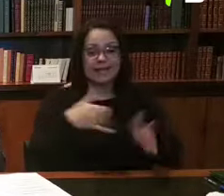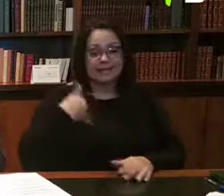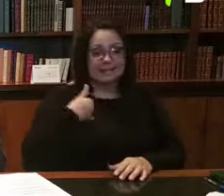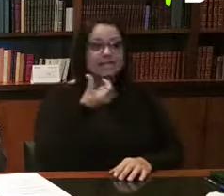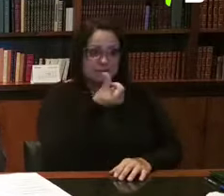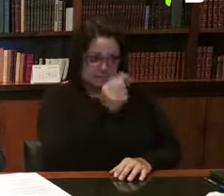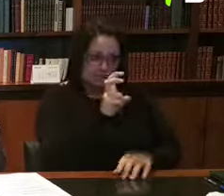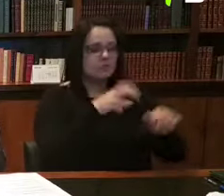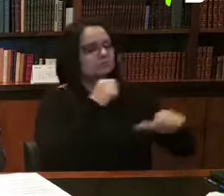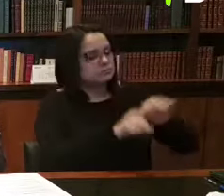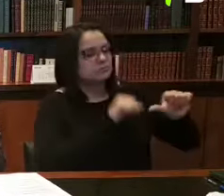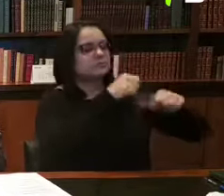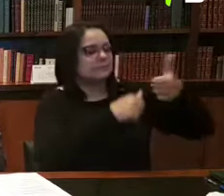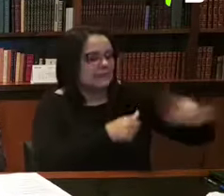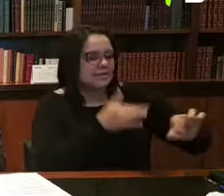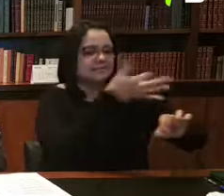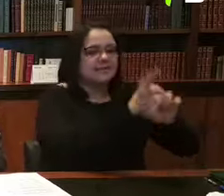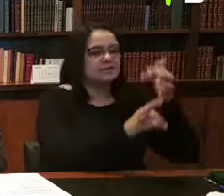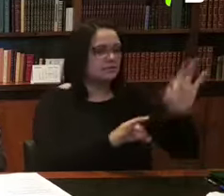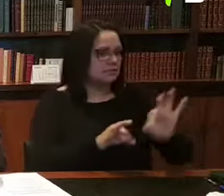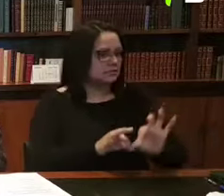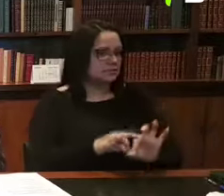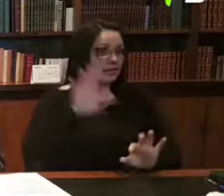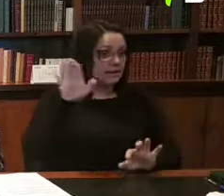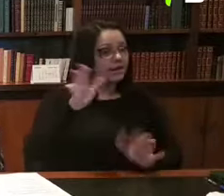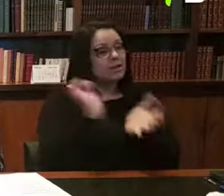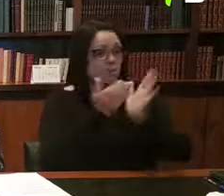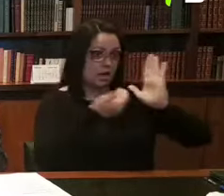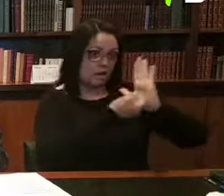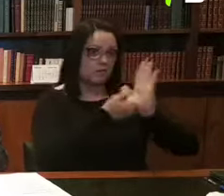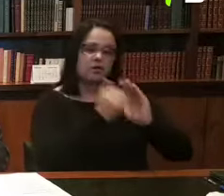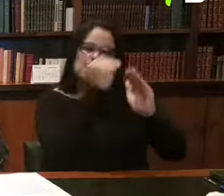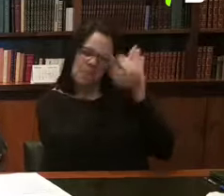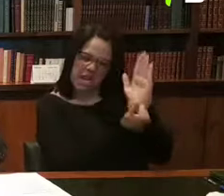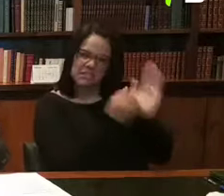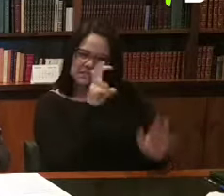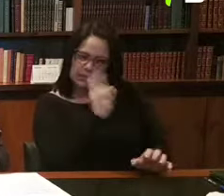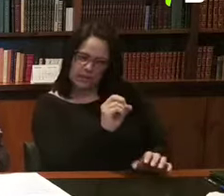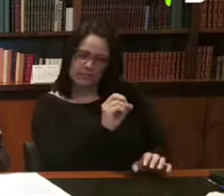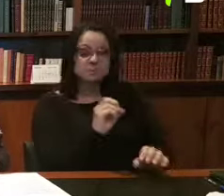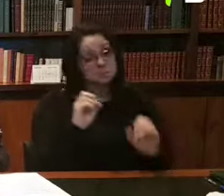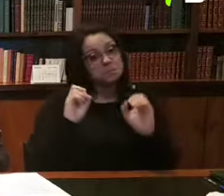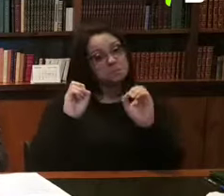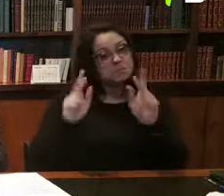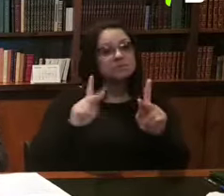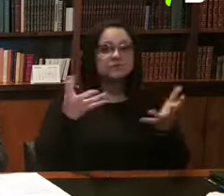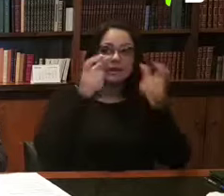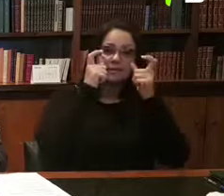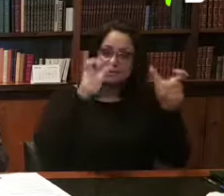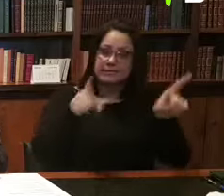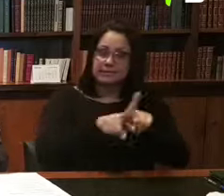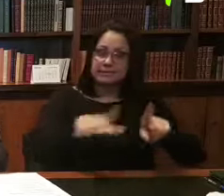65 agilidade a cama resolveu encurtar para 50 não deixa de ser um avanço e também né uma coisa que interessa